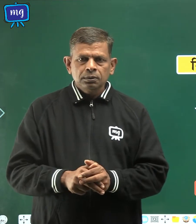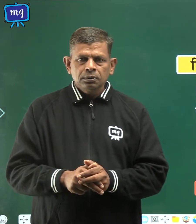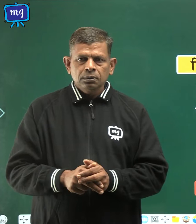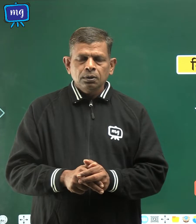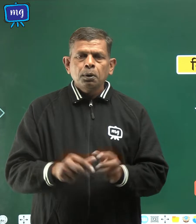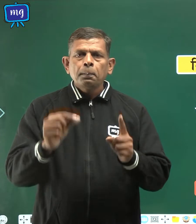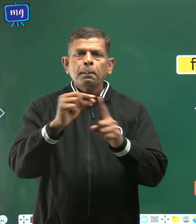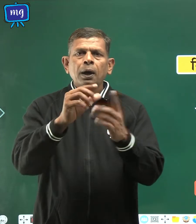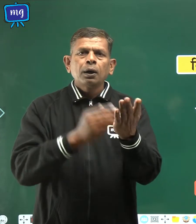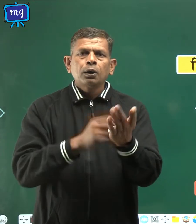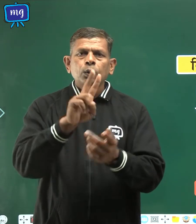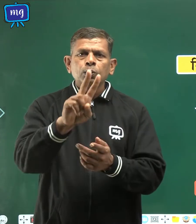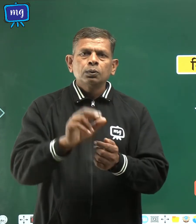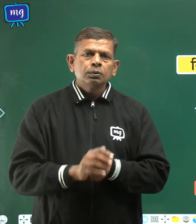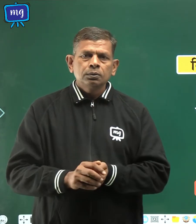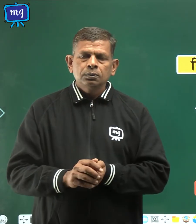भाग 2।